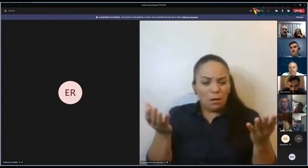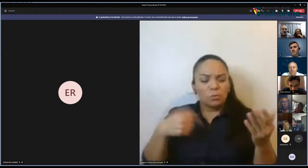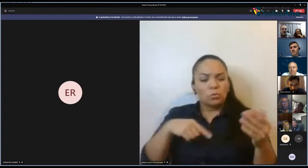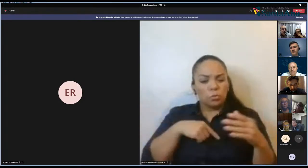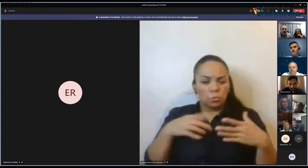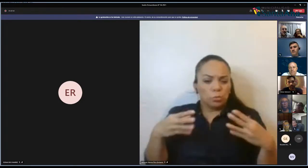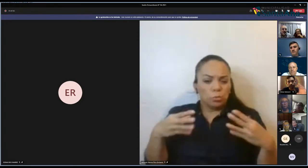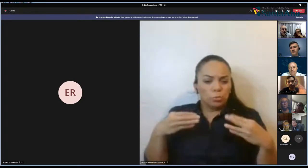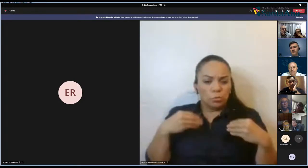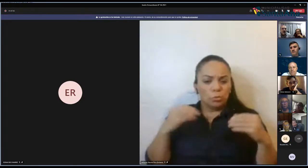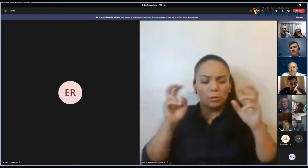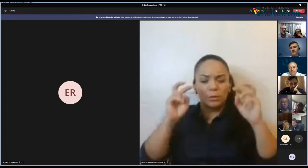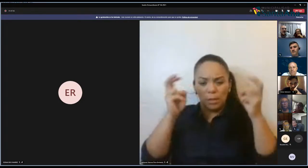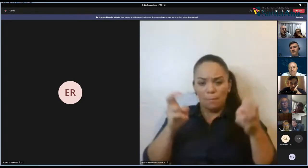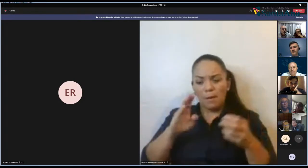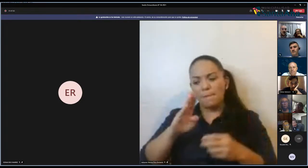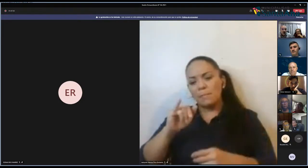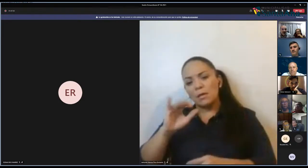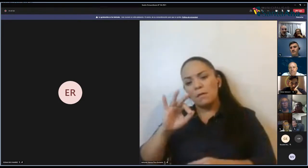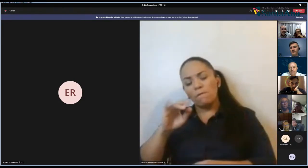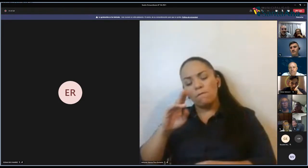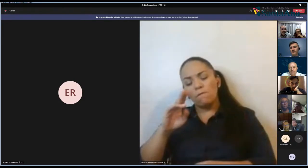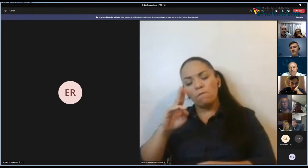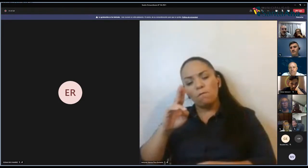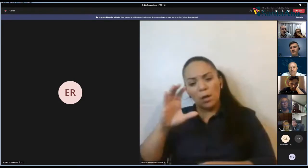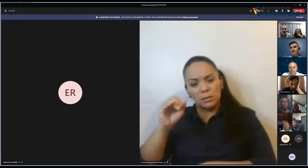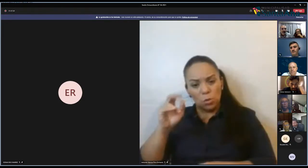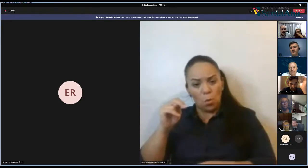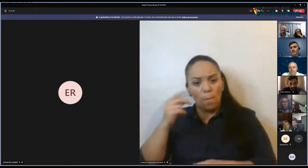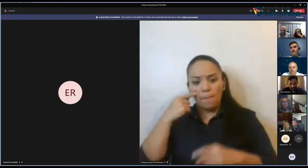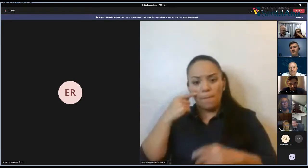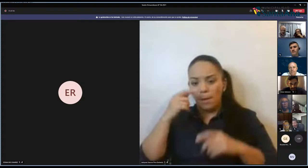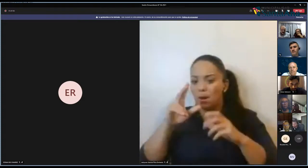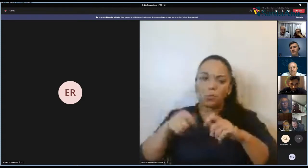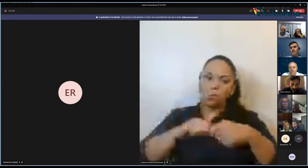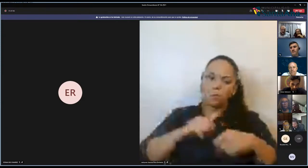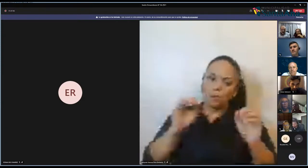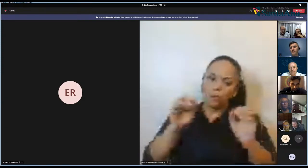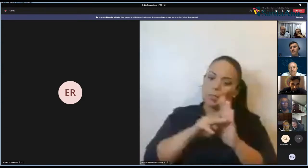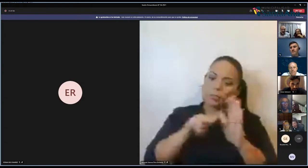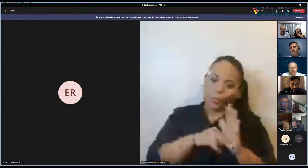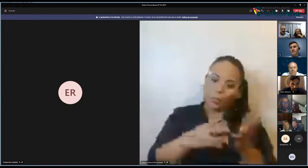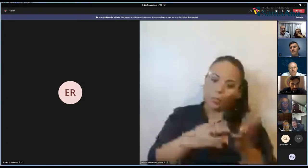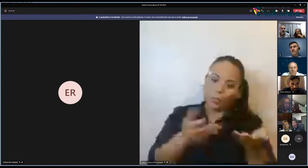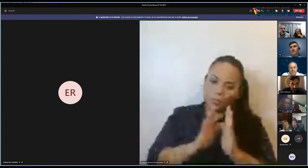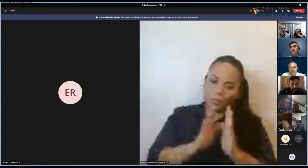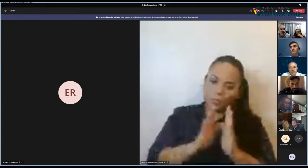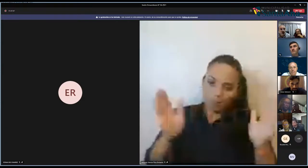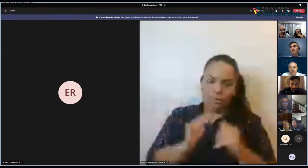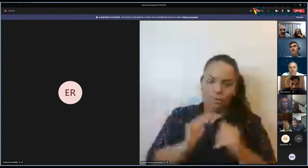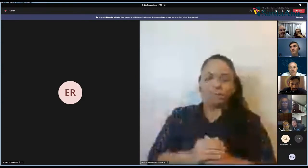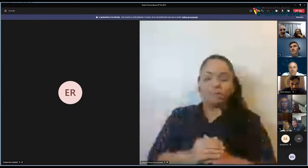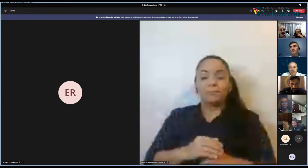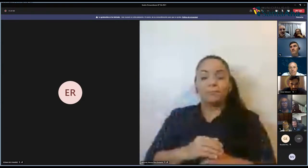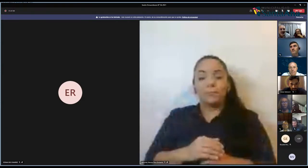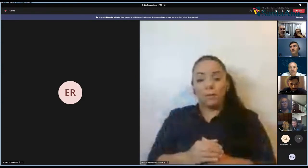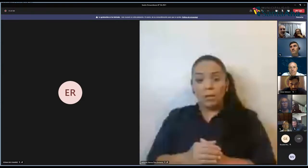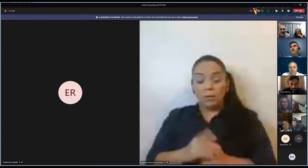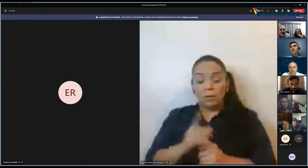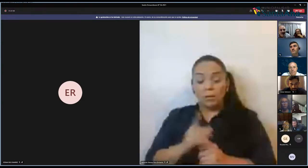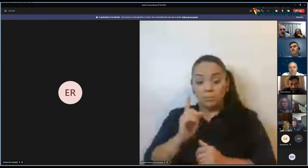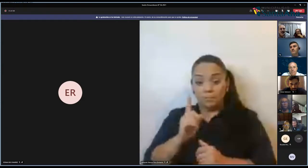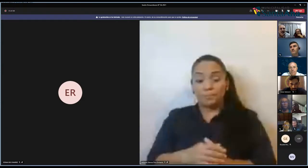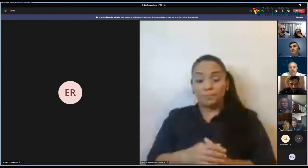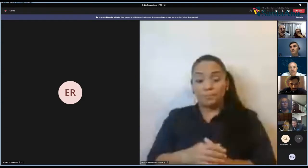supuesto el tema de ubicación para no tener que infringir ninguna norma este general la condición de los niveles y en